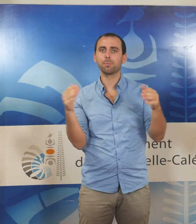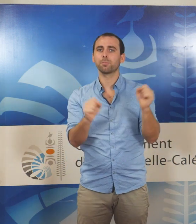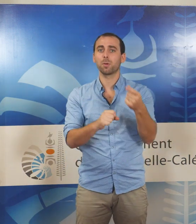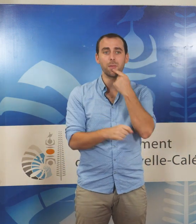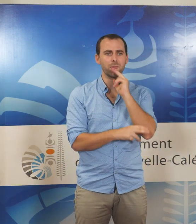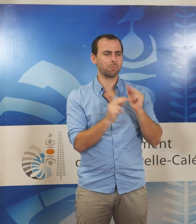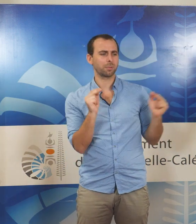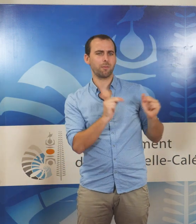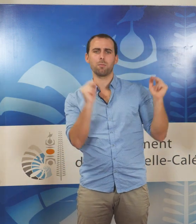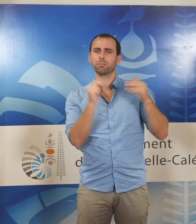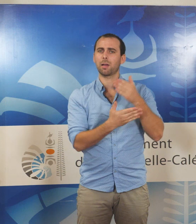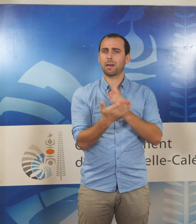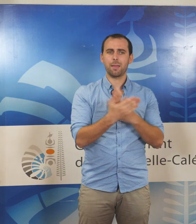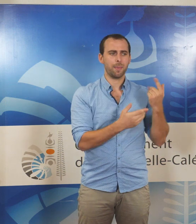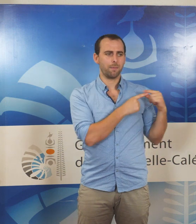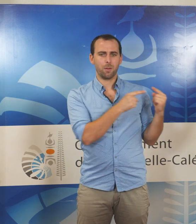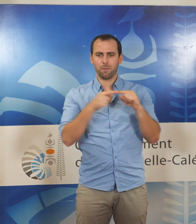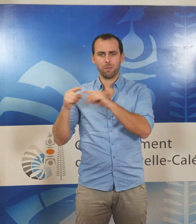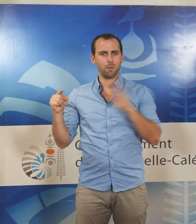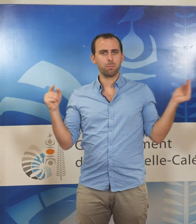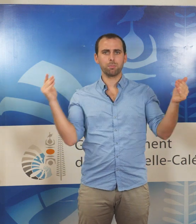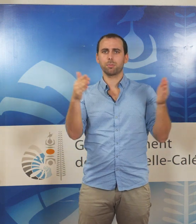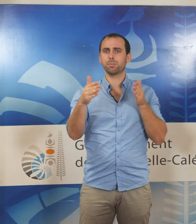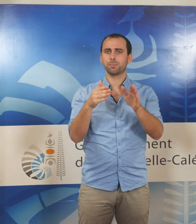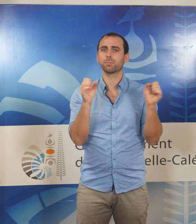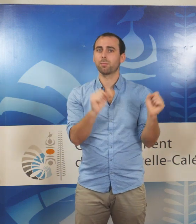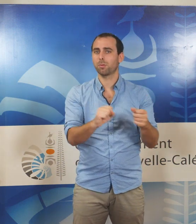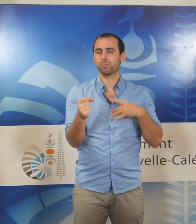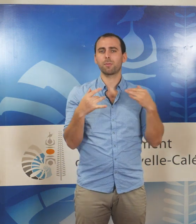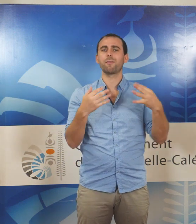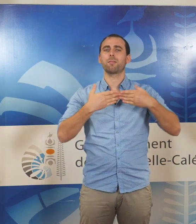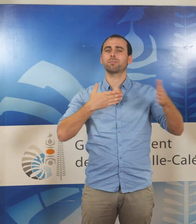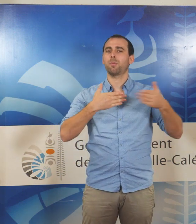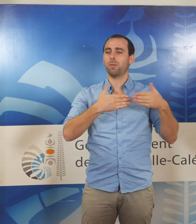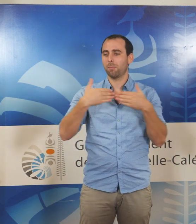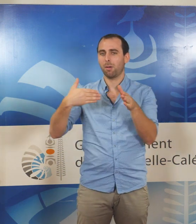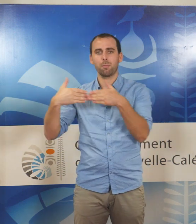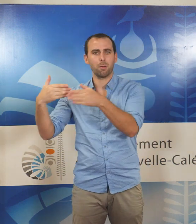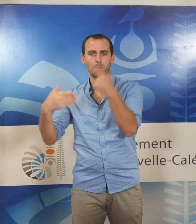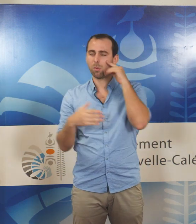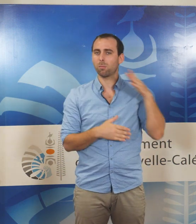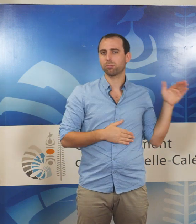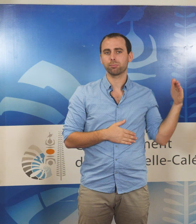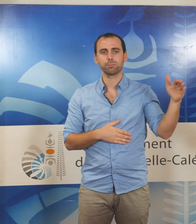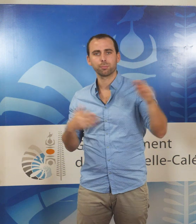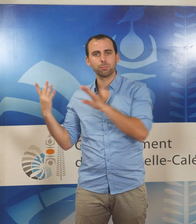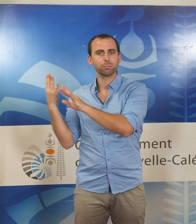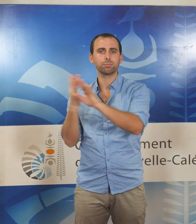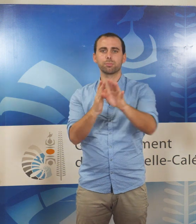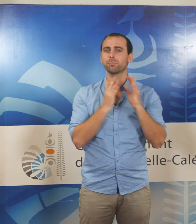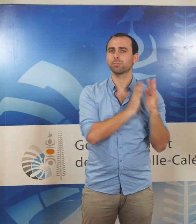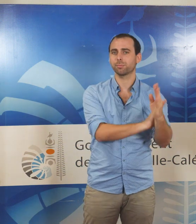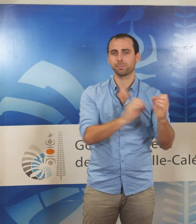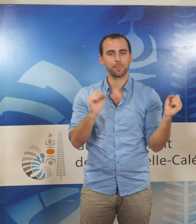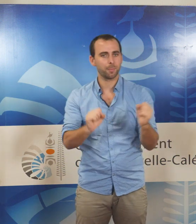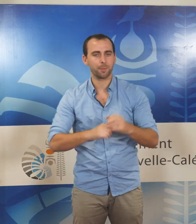à partir de plusieurs ouvertures différentes au niveau des portails des établissements pour fluidifier la circulation des élèves. Ils